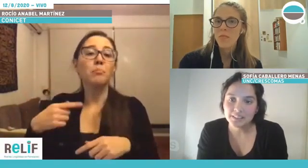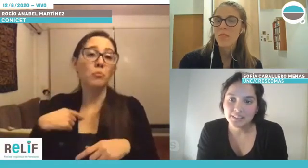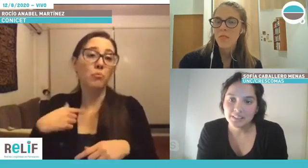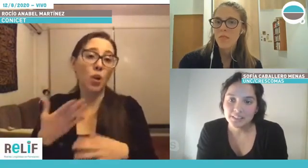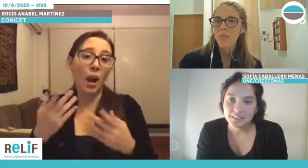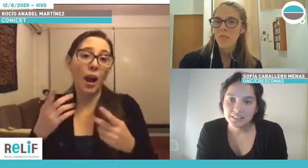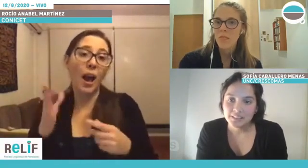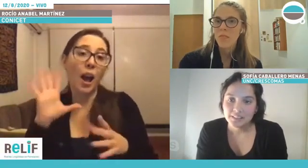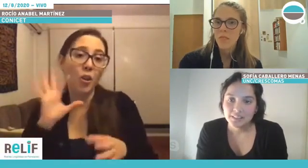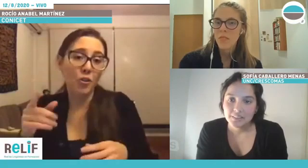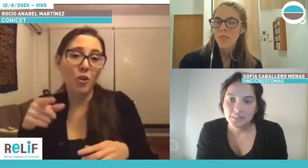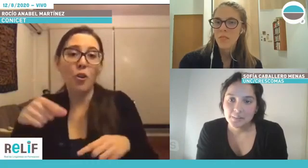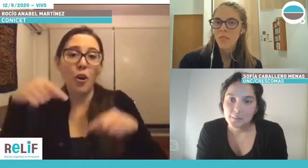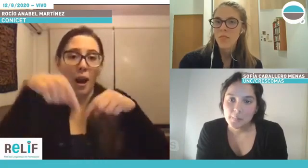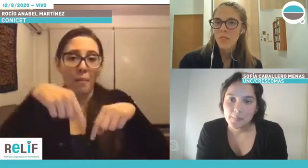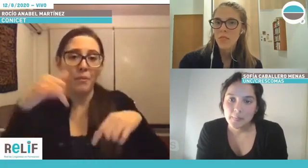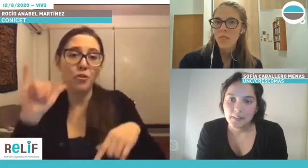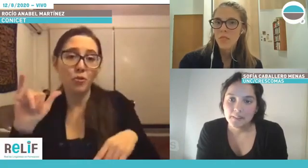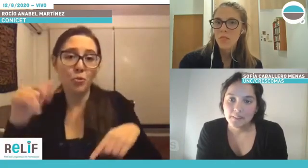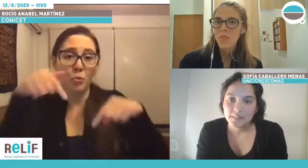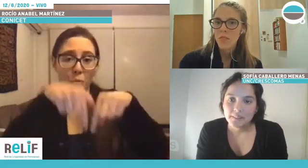gratuitamente.